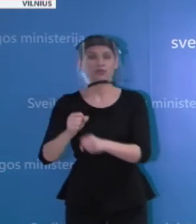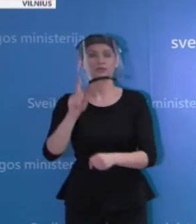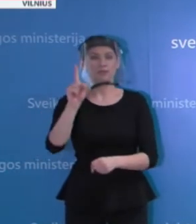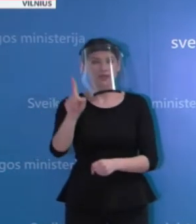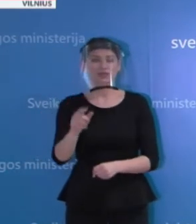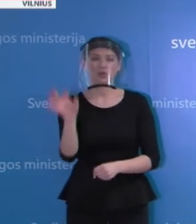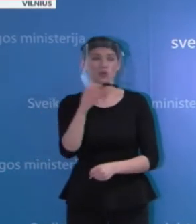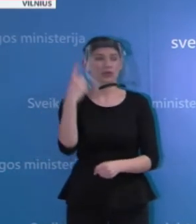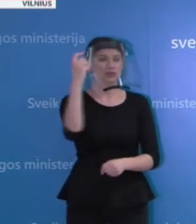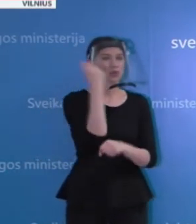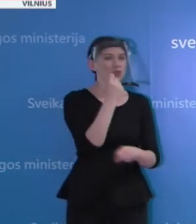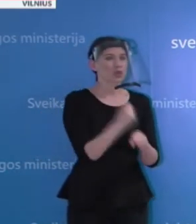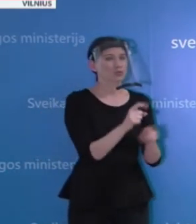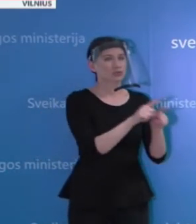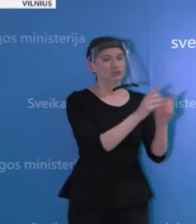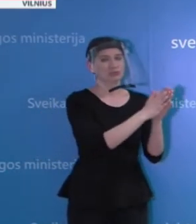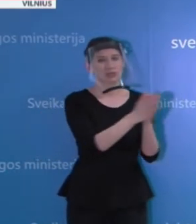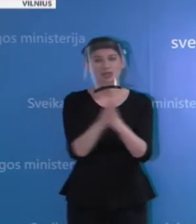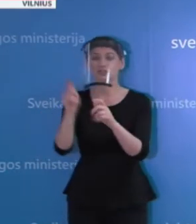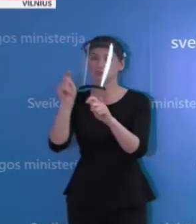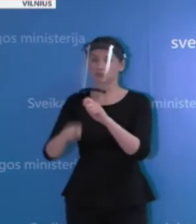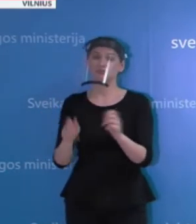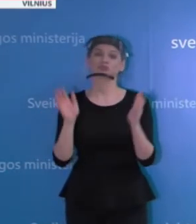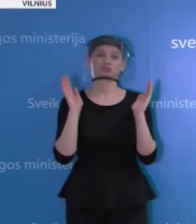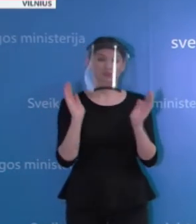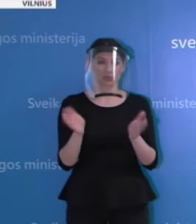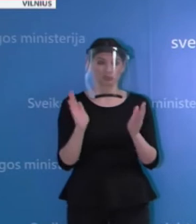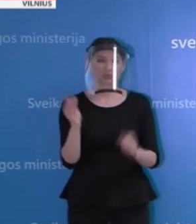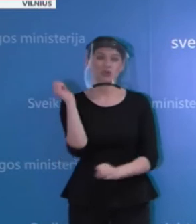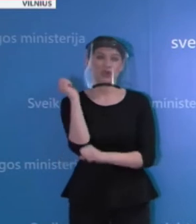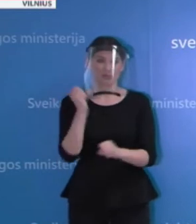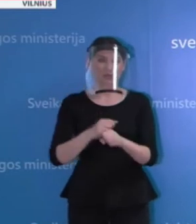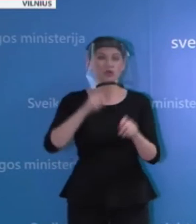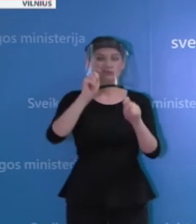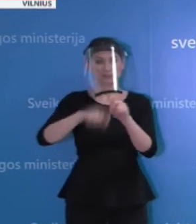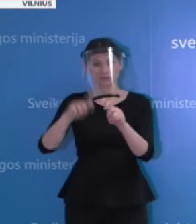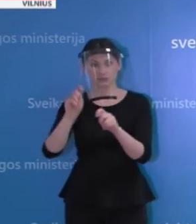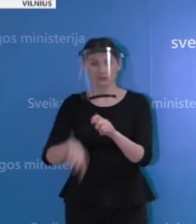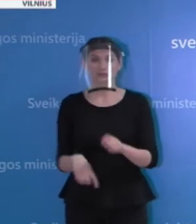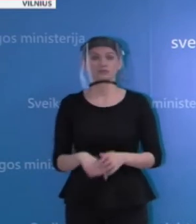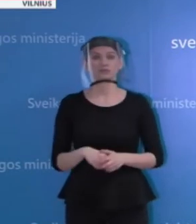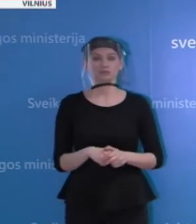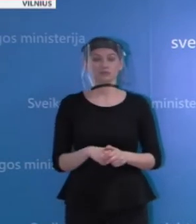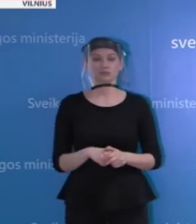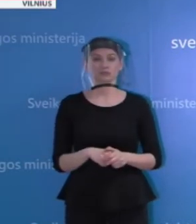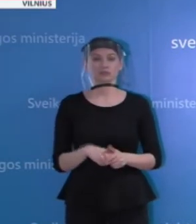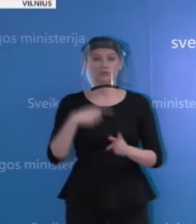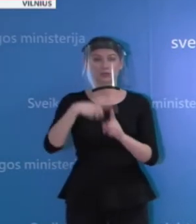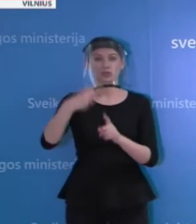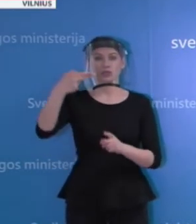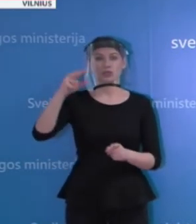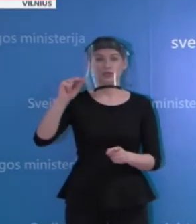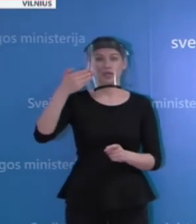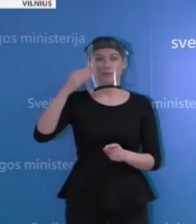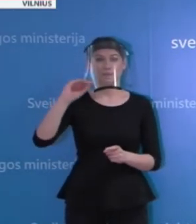dėl jų darbuotojų patikrinimo, tai jis taip pat bus organizuojamas ir taip pat, kadangi ir į pačią Nemenčinę, kaip ir